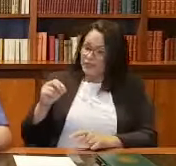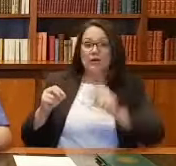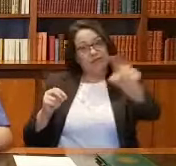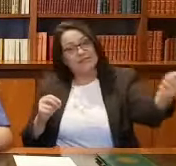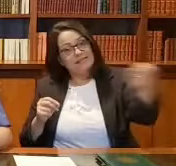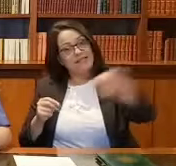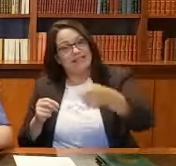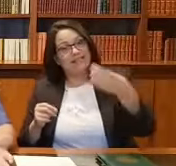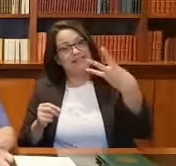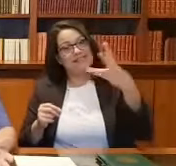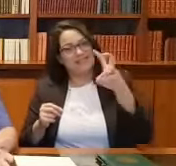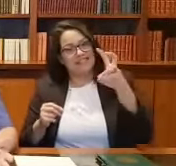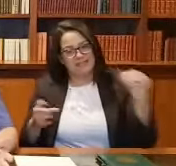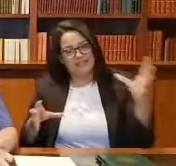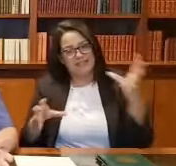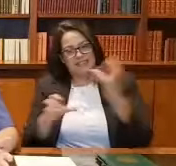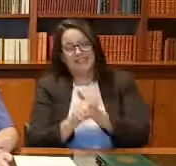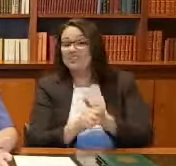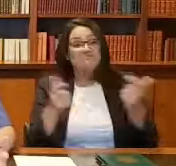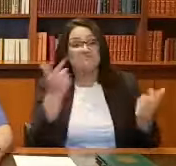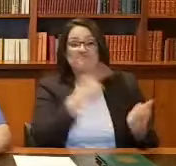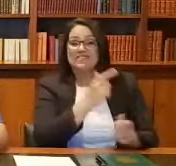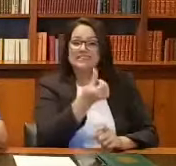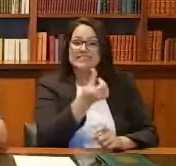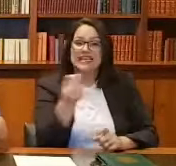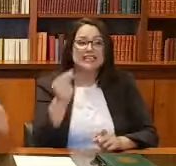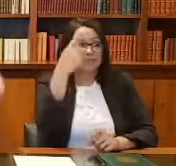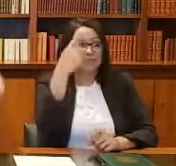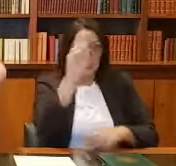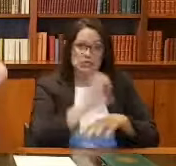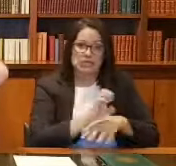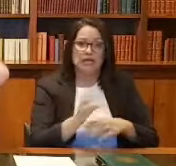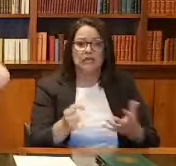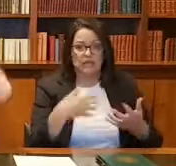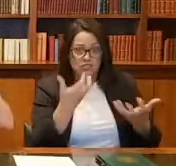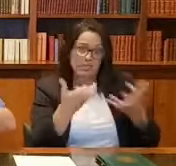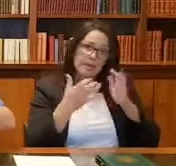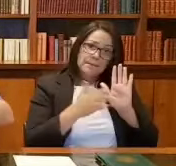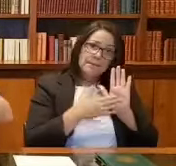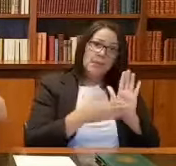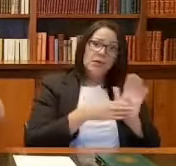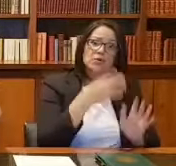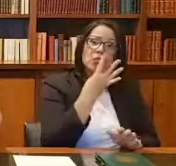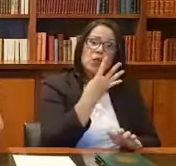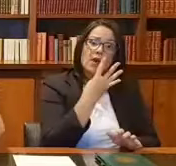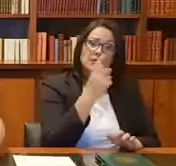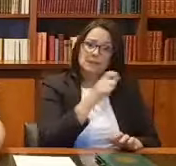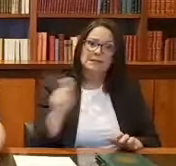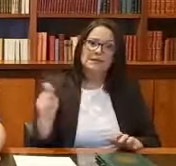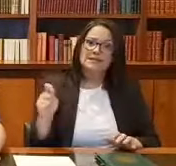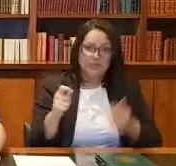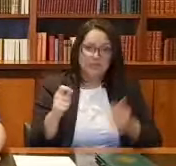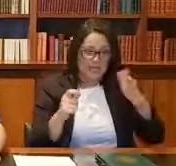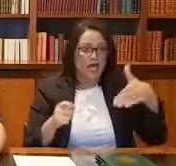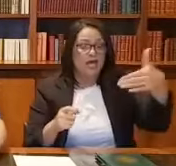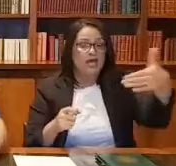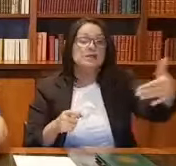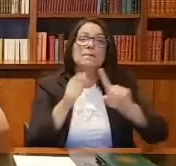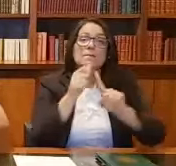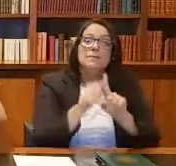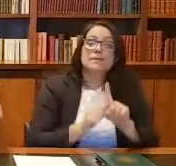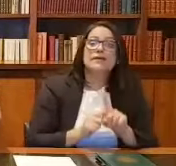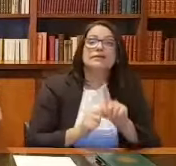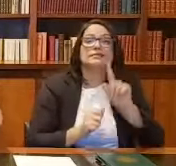Na nossa proposta é por 4 meses. Você acha que tem que ficar até o final da pandemia? A partir então de agosto,